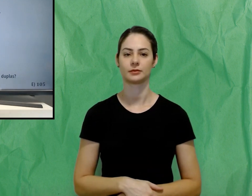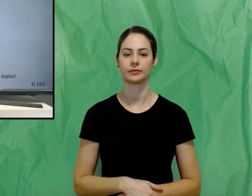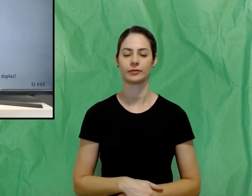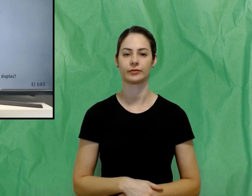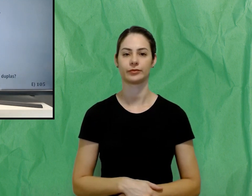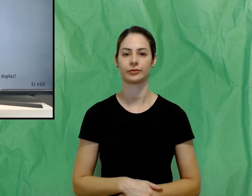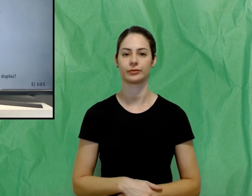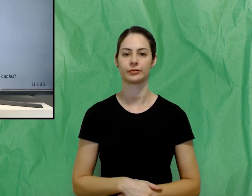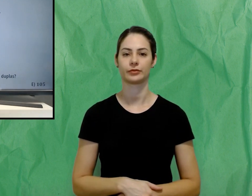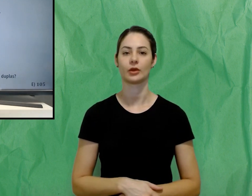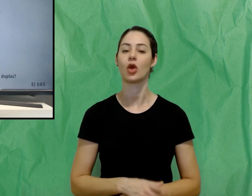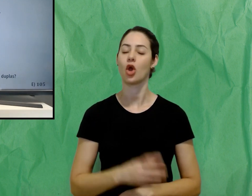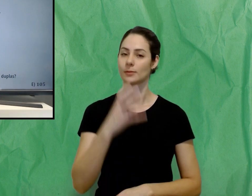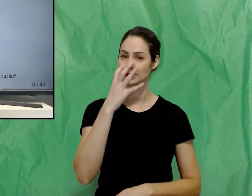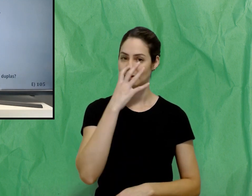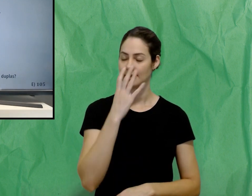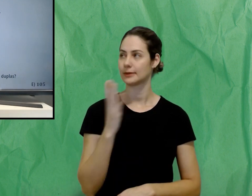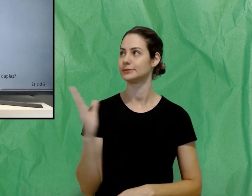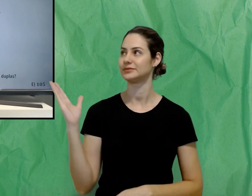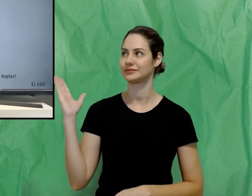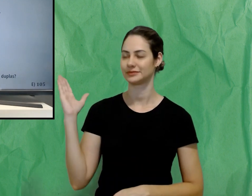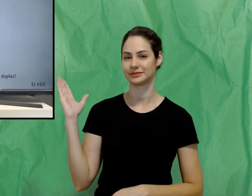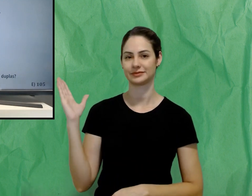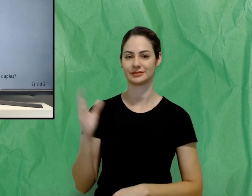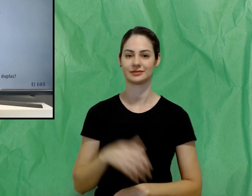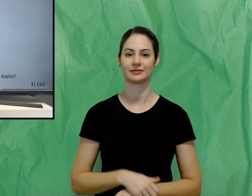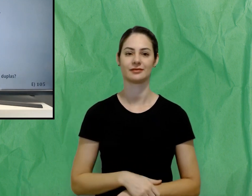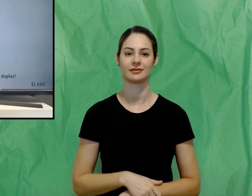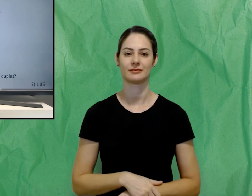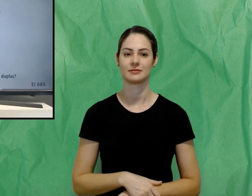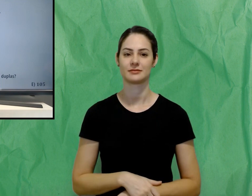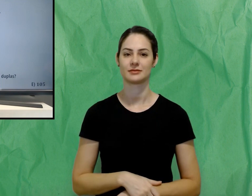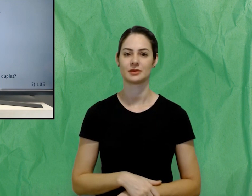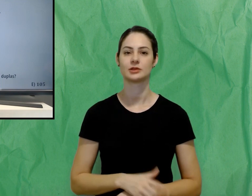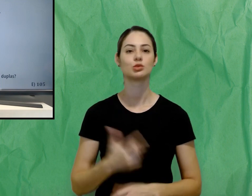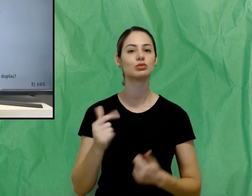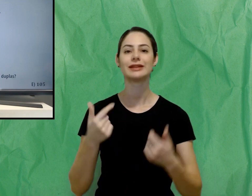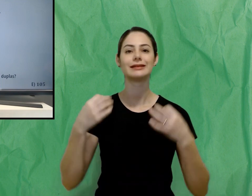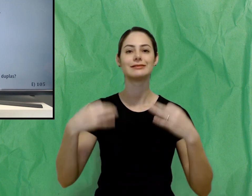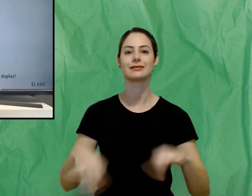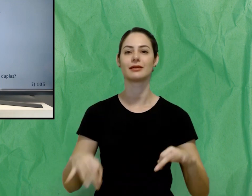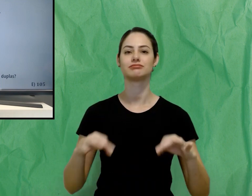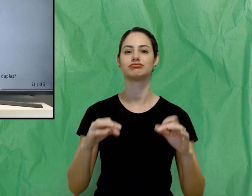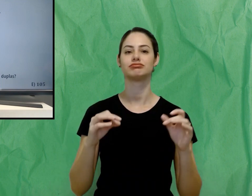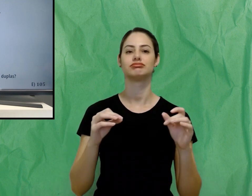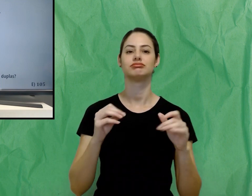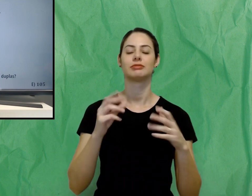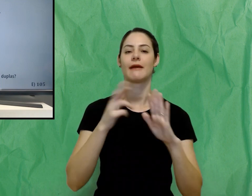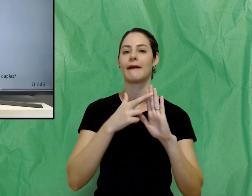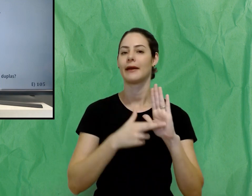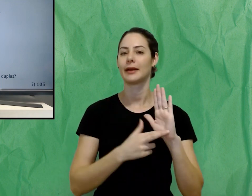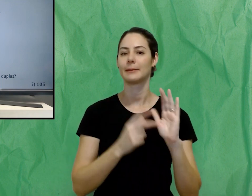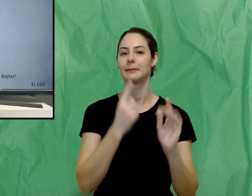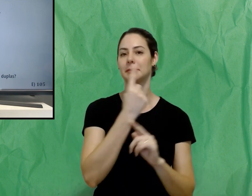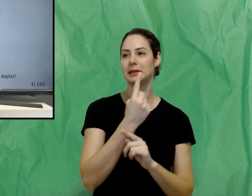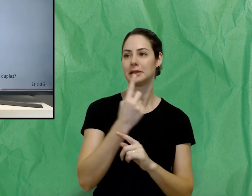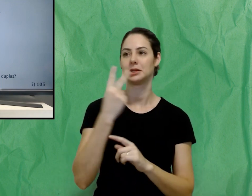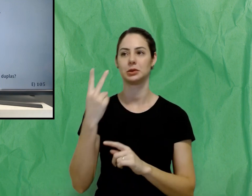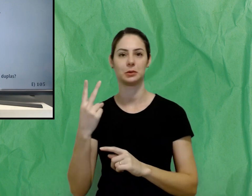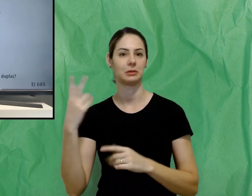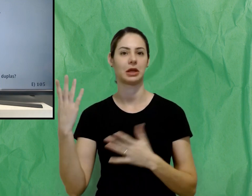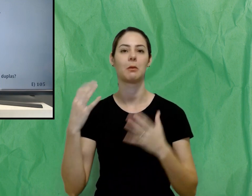Podemos observar que essas duplas, elas não têm uma ordem definida, não existe uma primeira dupla, uma segunda